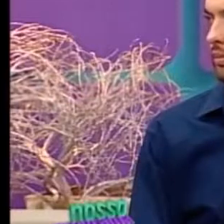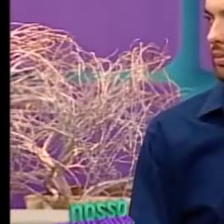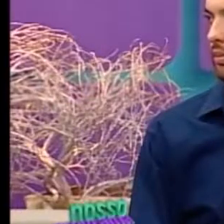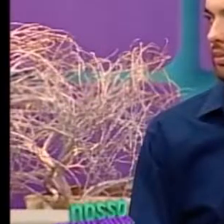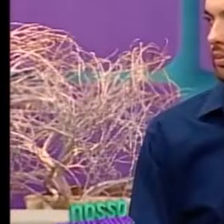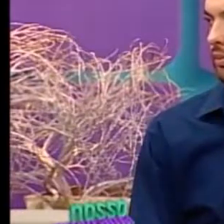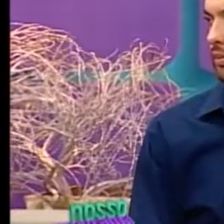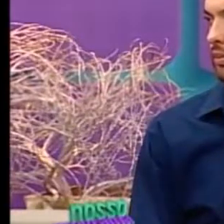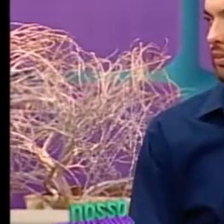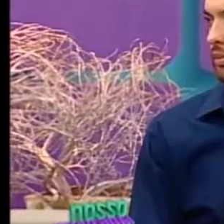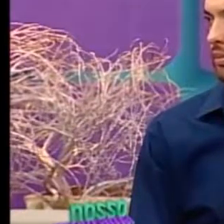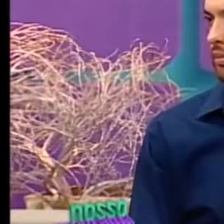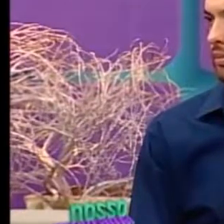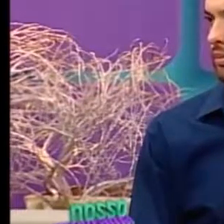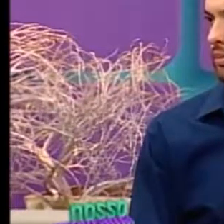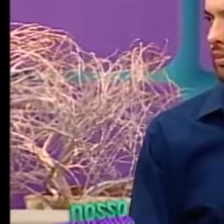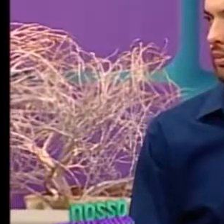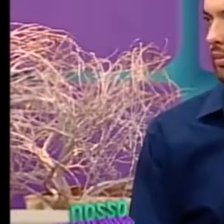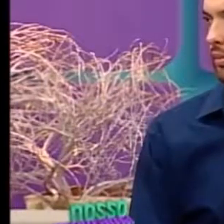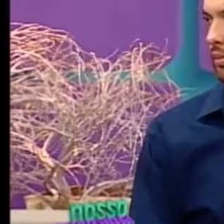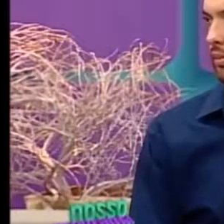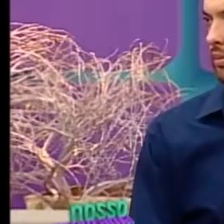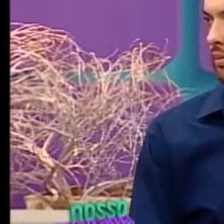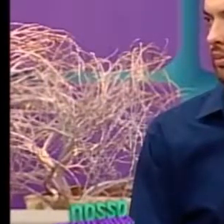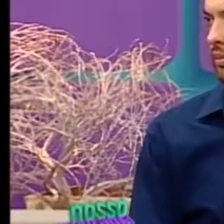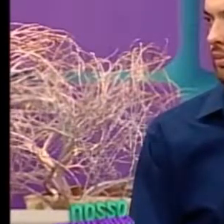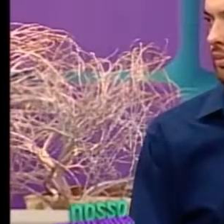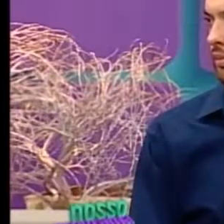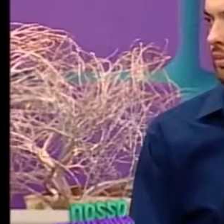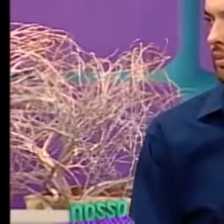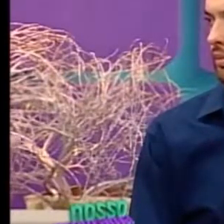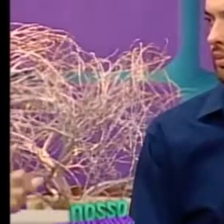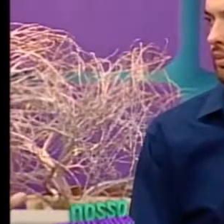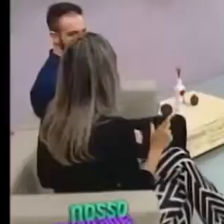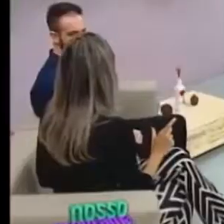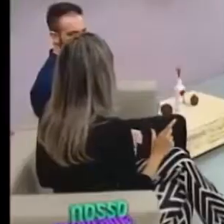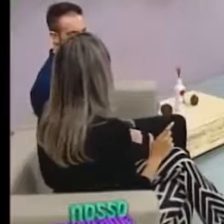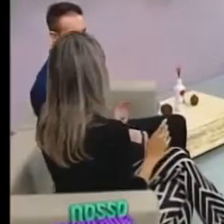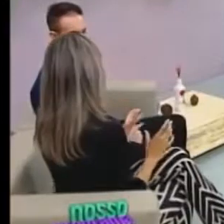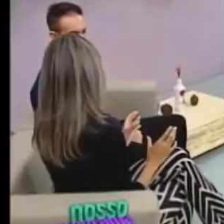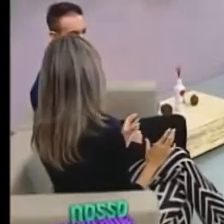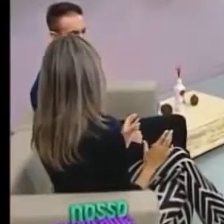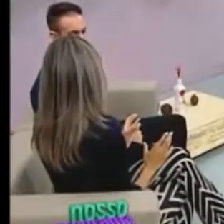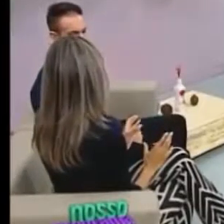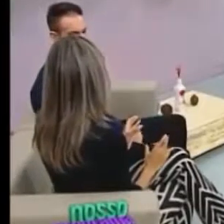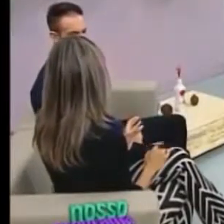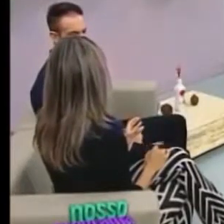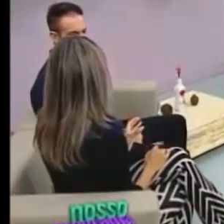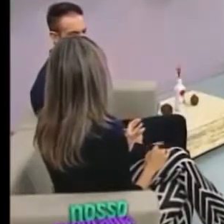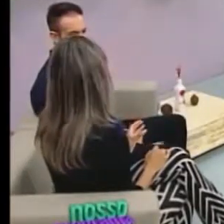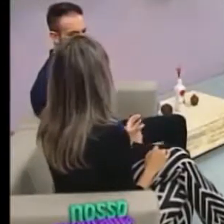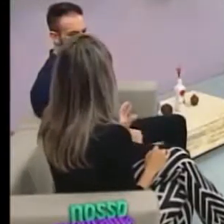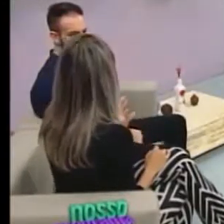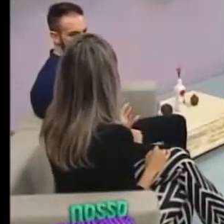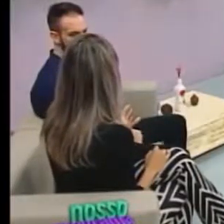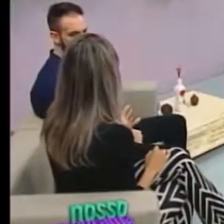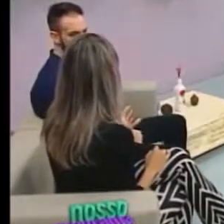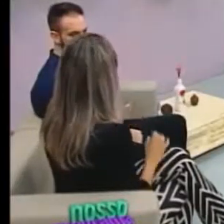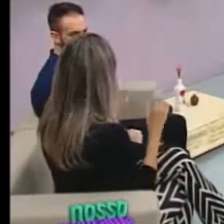maior ainda. Na verdade, a dificuldade não é colocar o intérprete de Libras no Enem, mas hoje